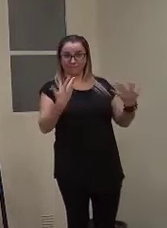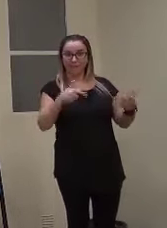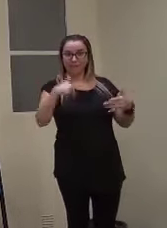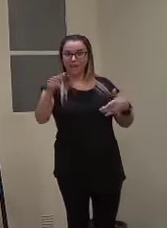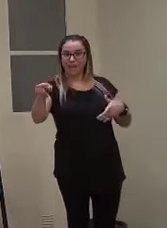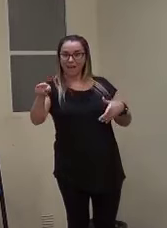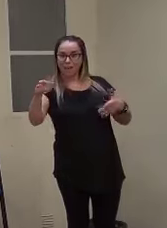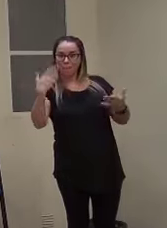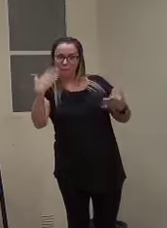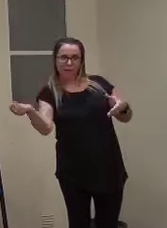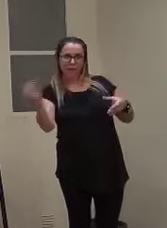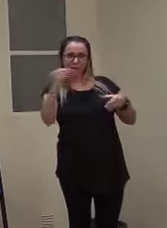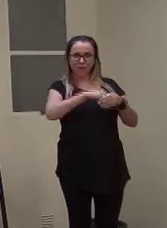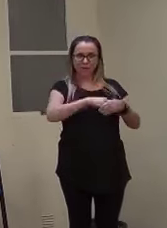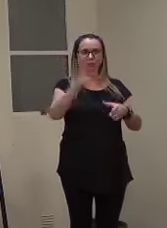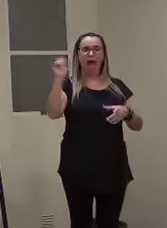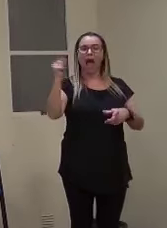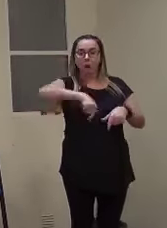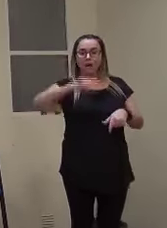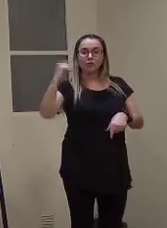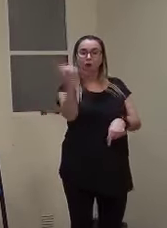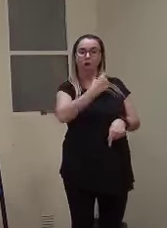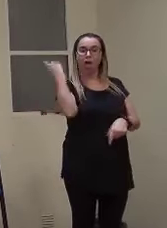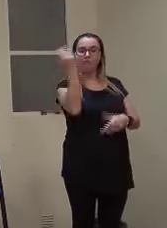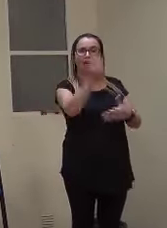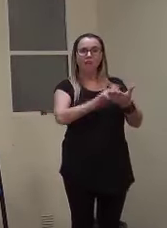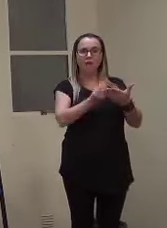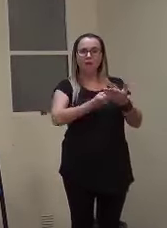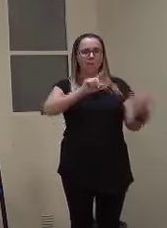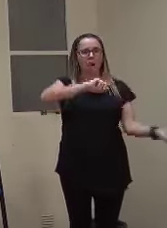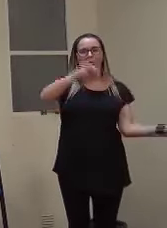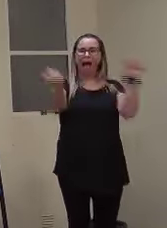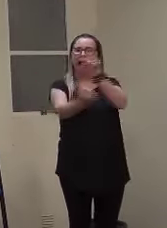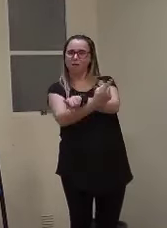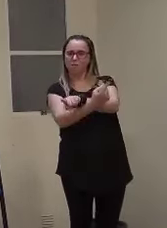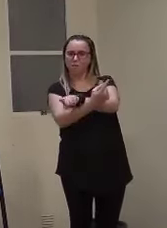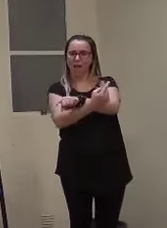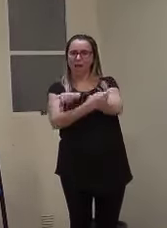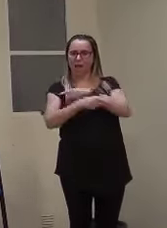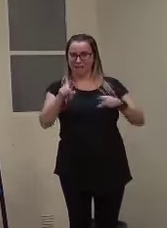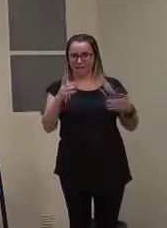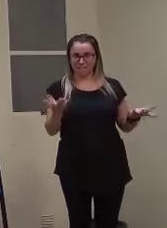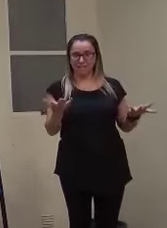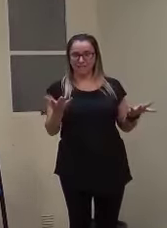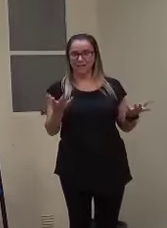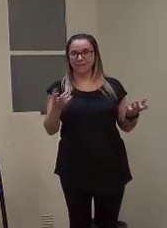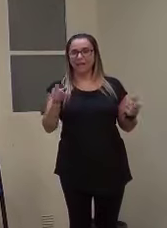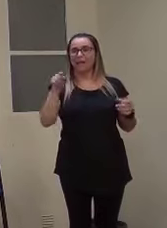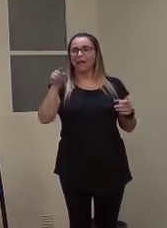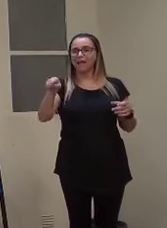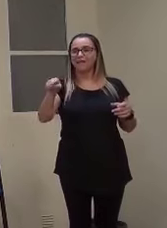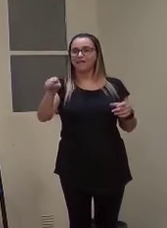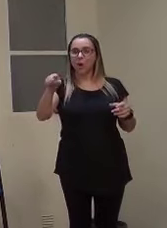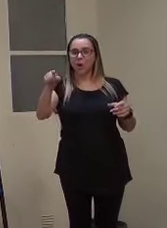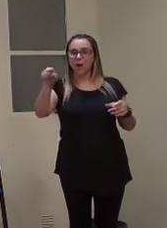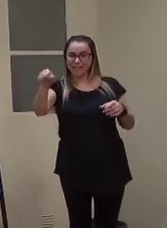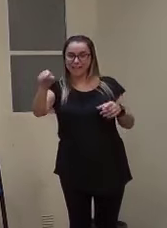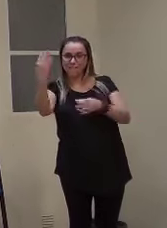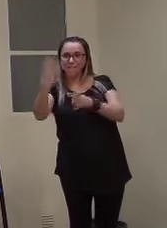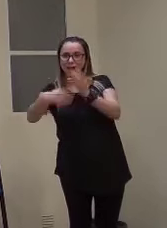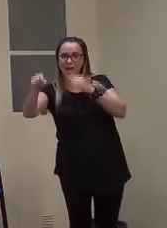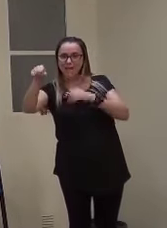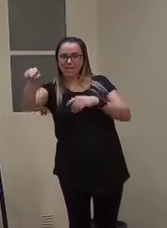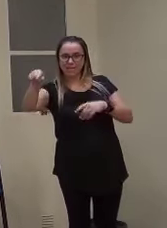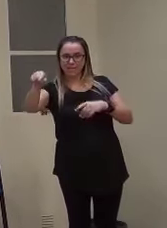el ahora a todos y buscar invierte los términos entonces ese ese rasgo es